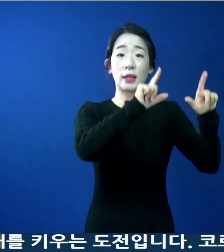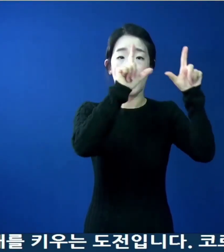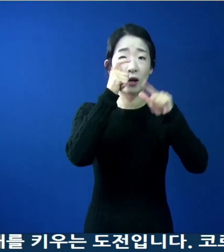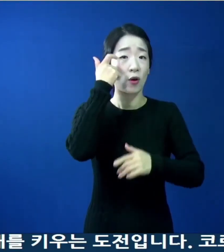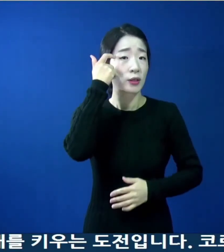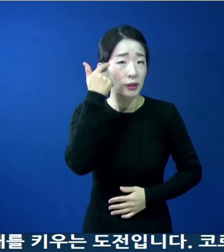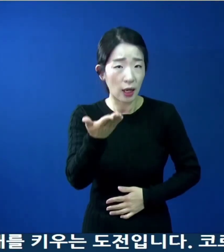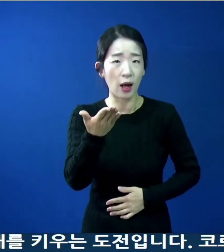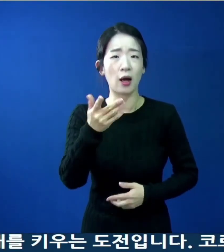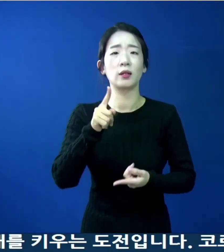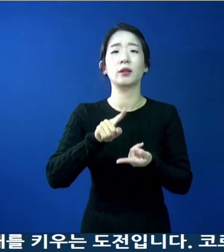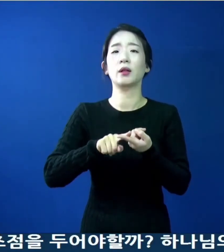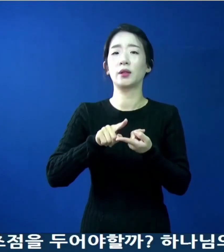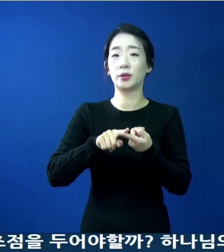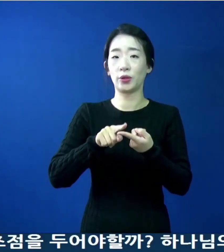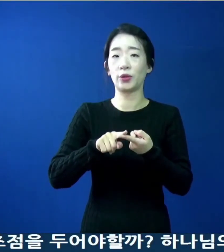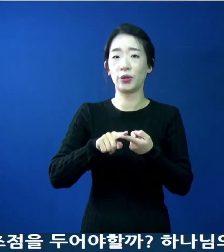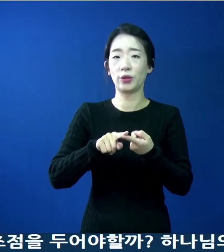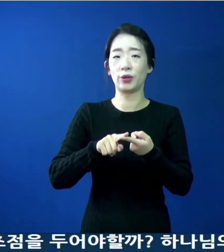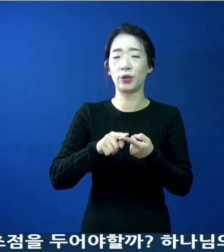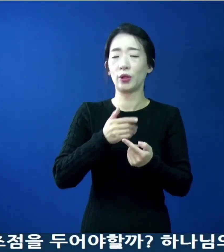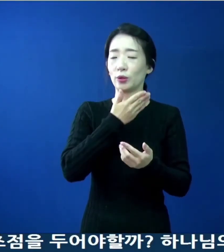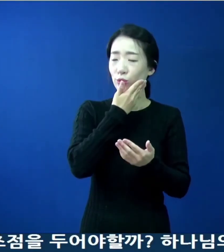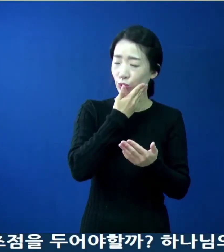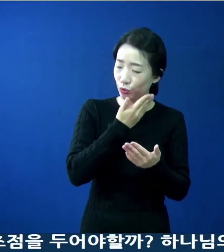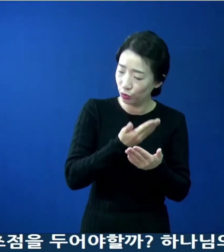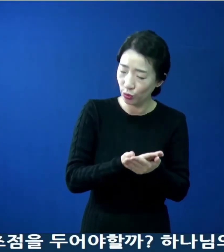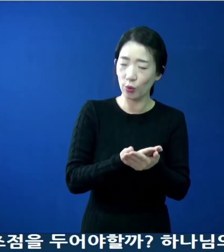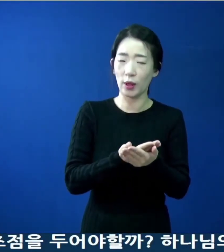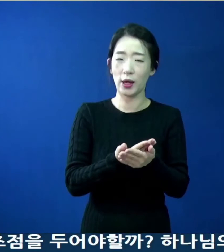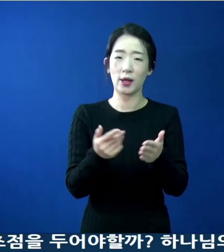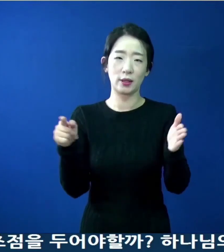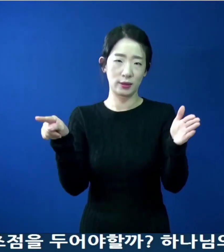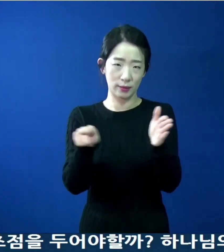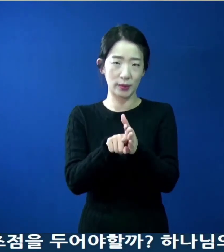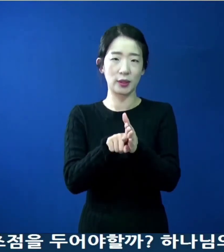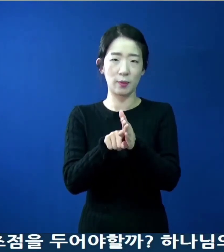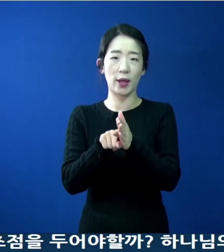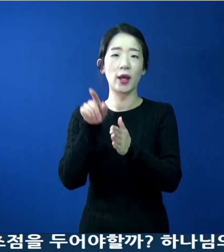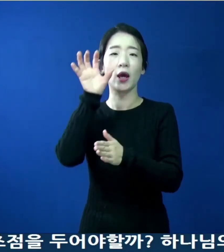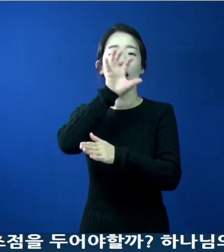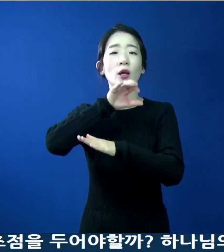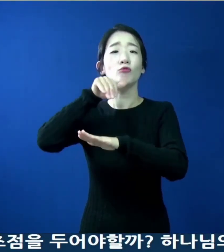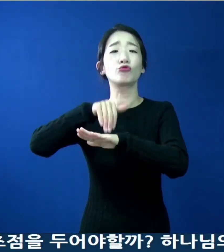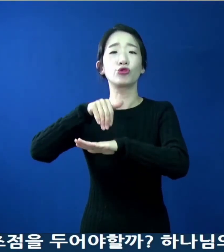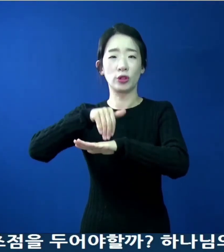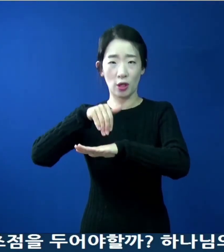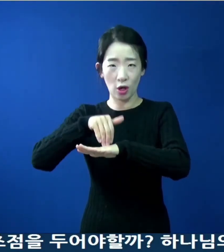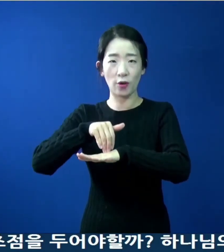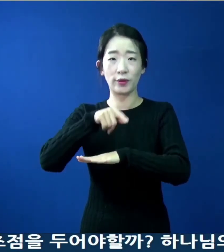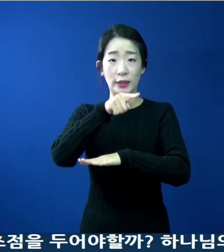시대를 살아가는 성도들의 중요한 신앙적 훈련이요, 이 시대를 이길 수